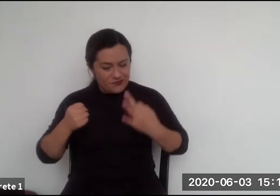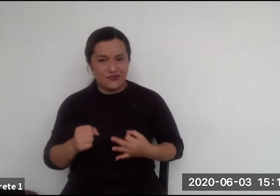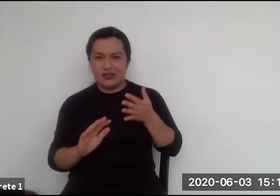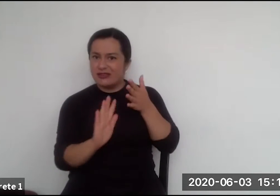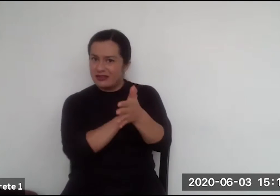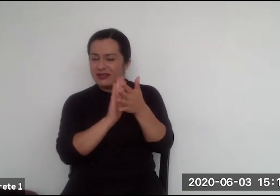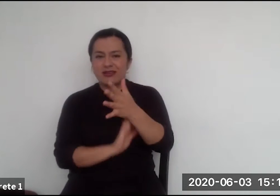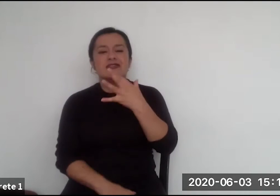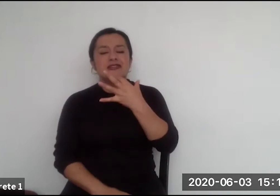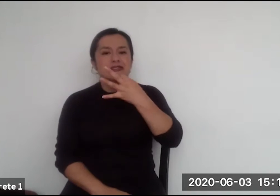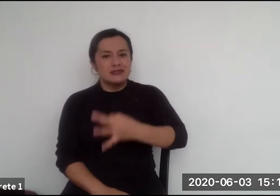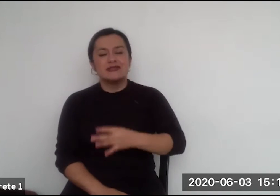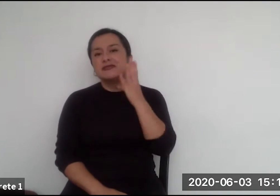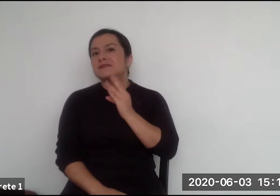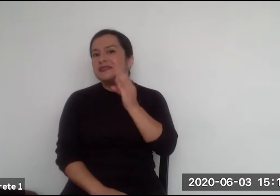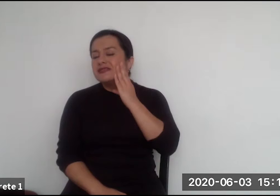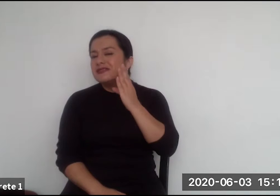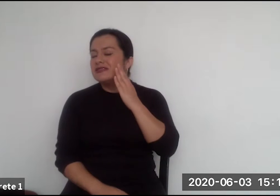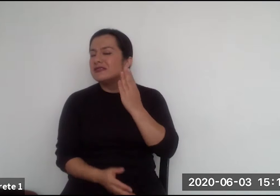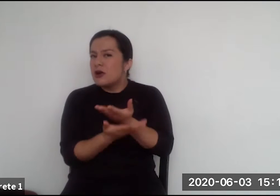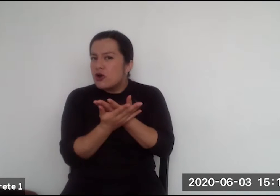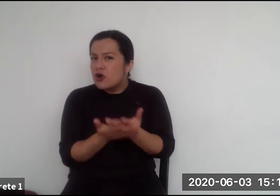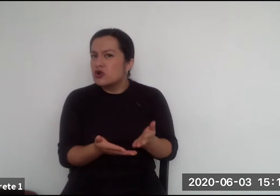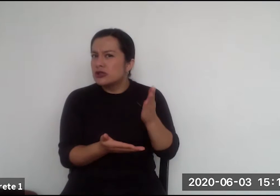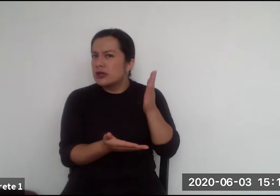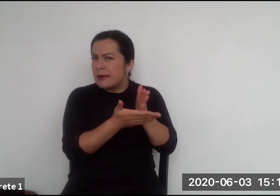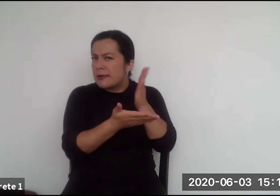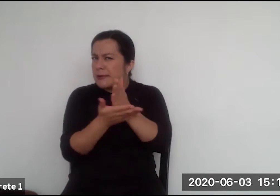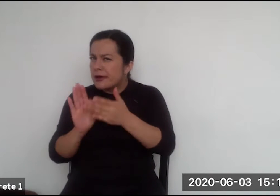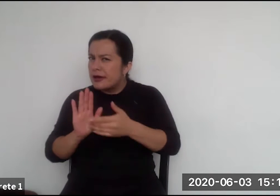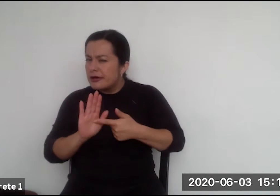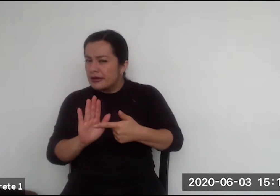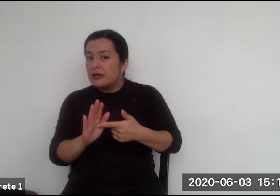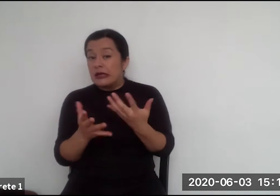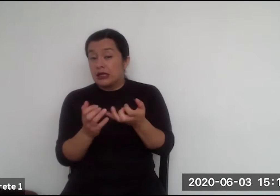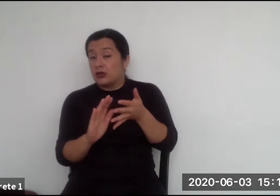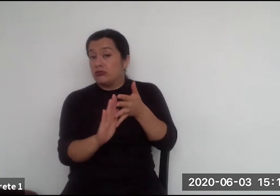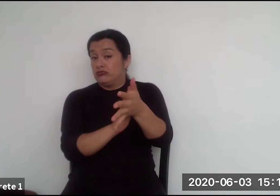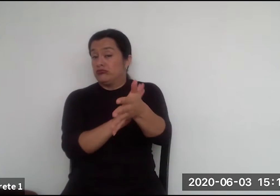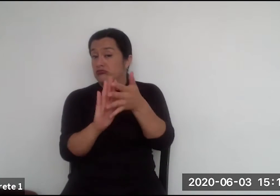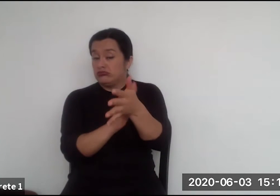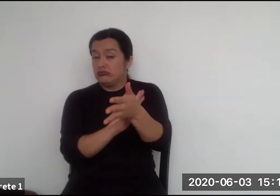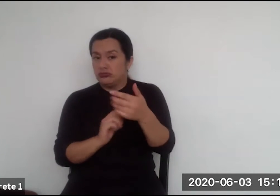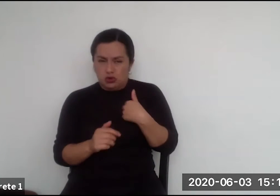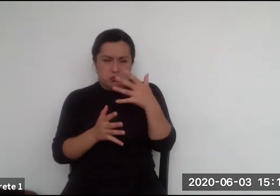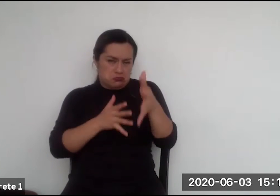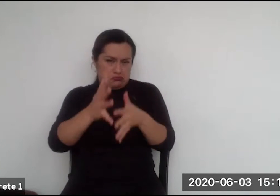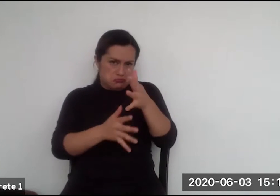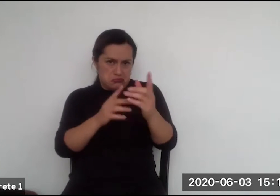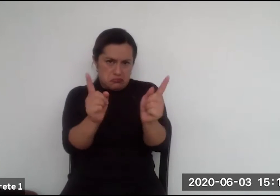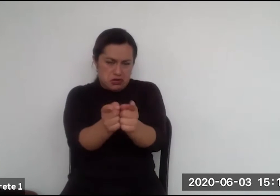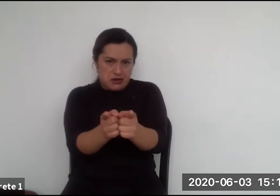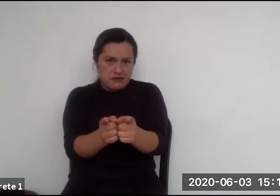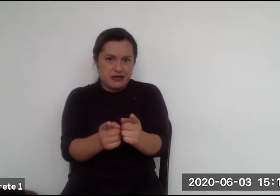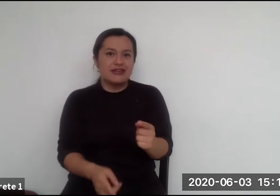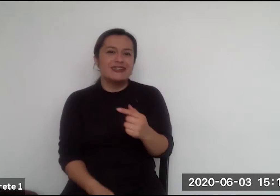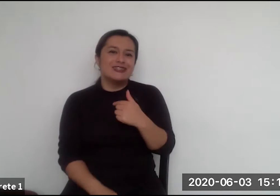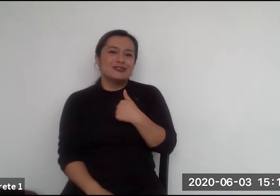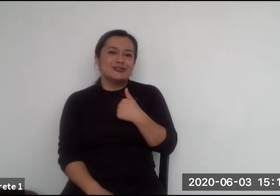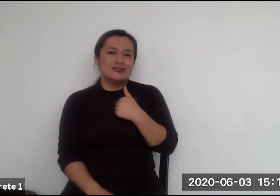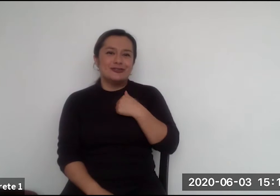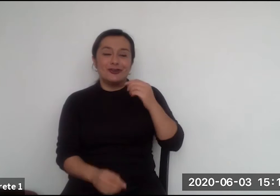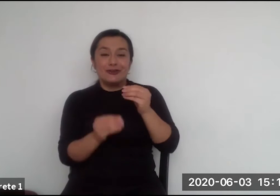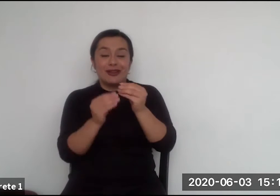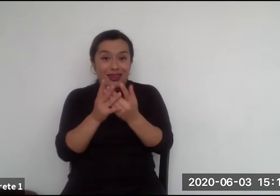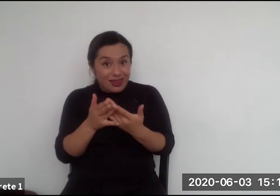experiencias, a los acontecimientos, y por eso quiero mencionar, voy a ser muy breve, había hecho un compilado